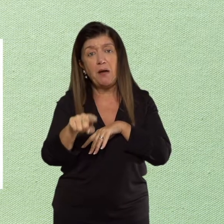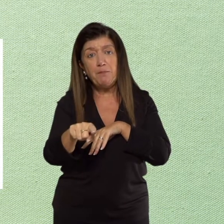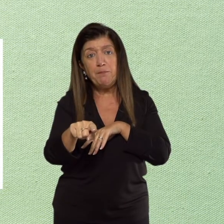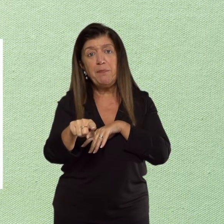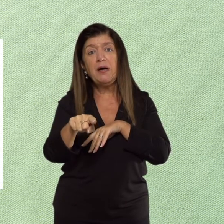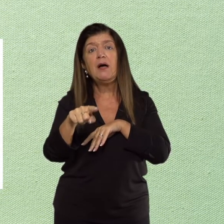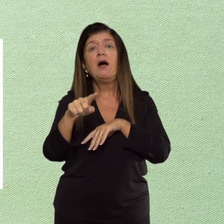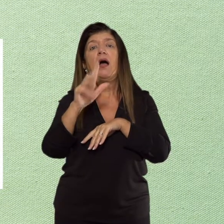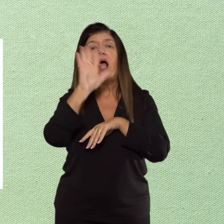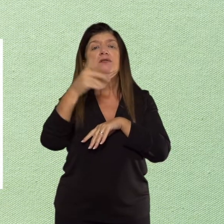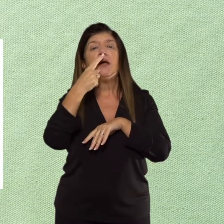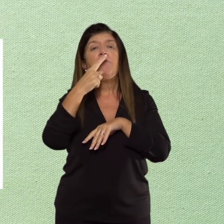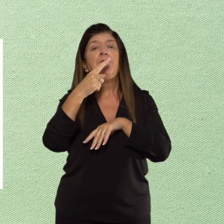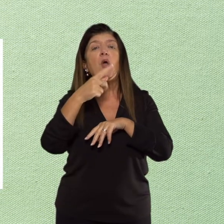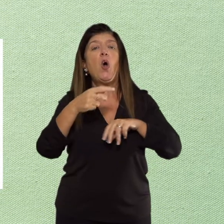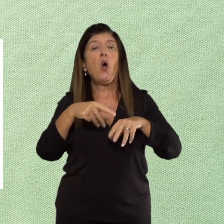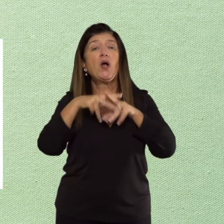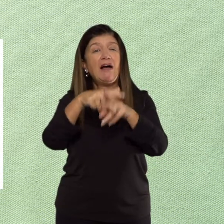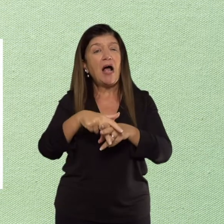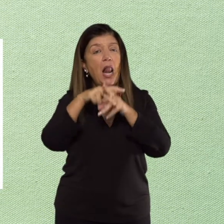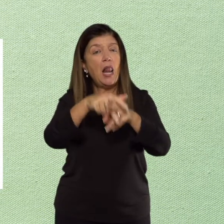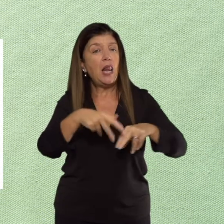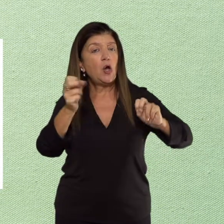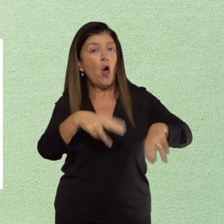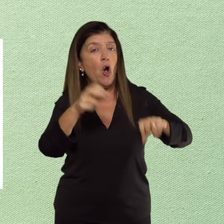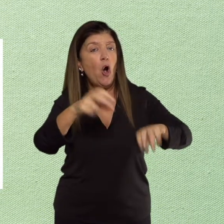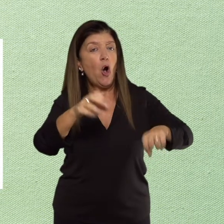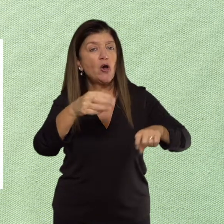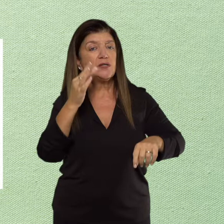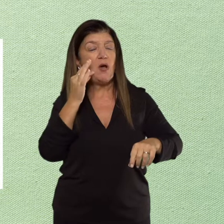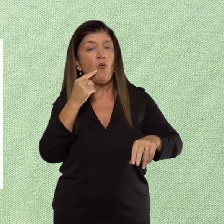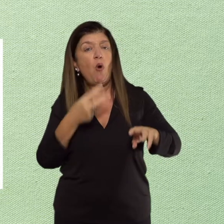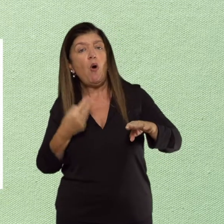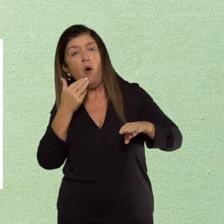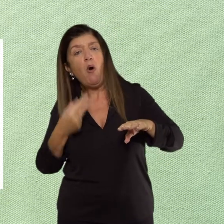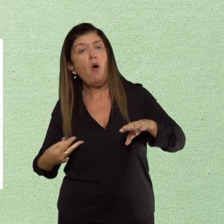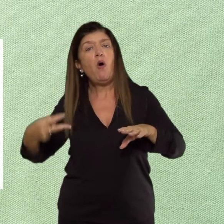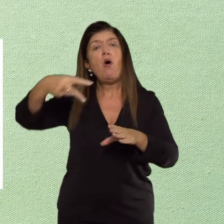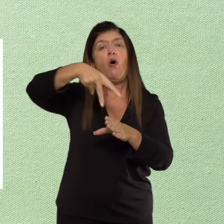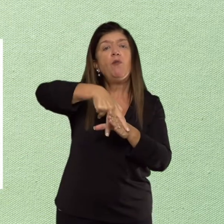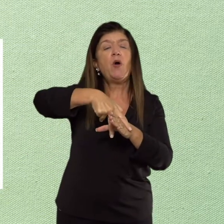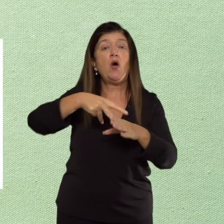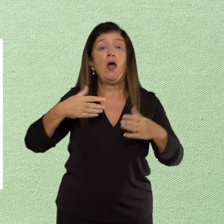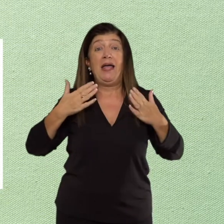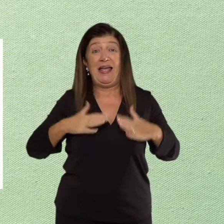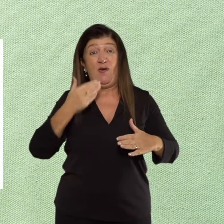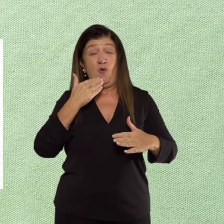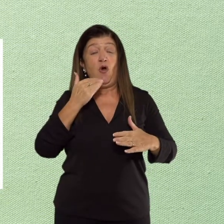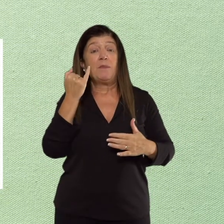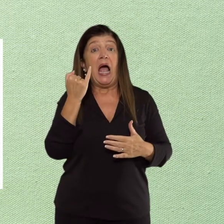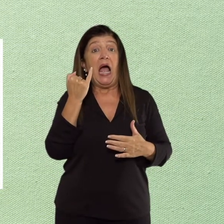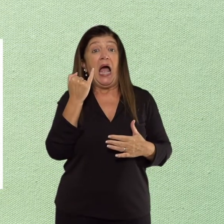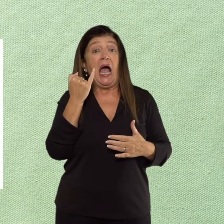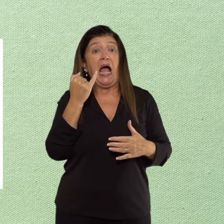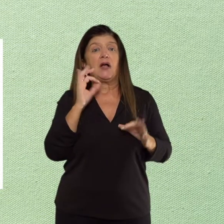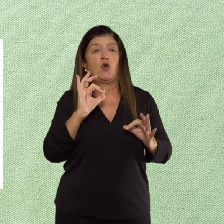esempio nella corsa di cavalli, mettevano un fantino, aggiungevano del peso a un fantino che era troppo leggero, in modo tale da equilibrare